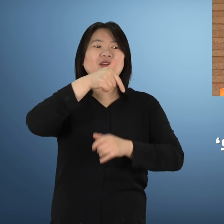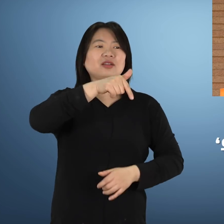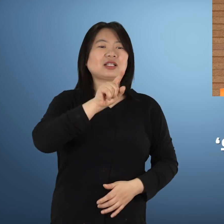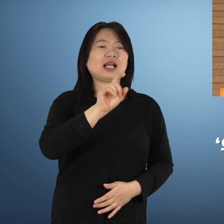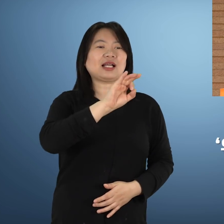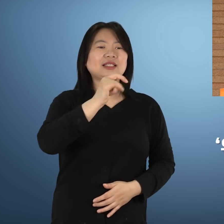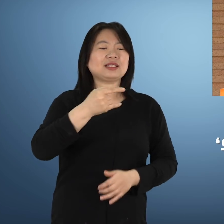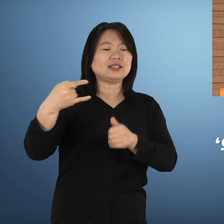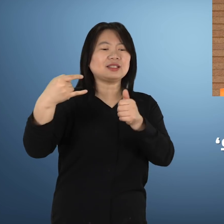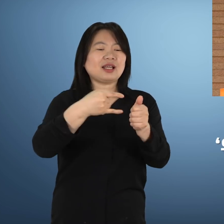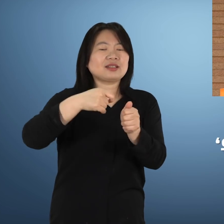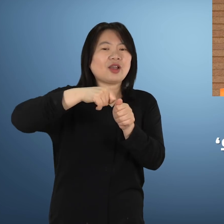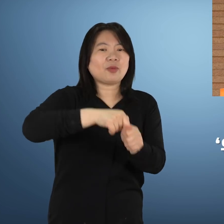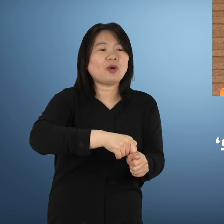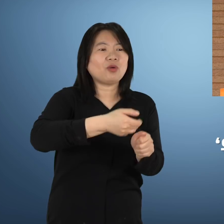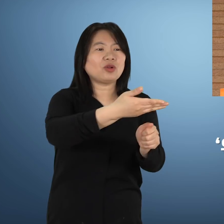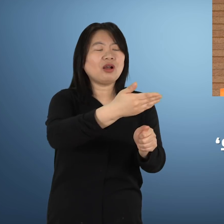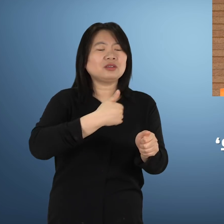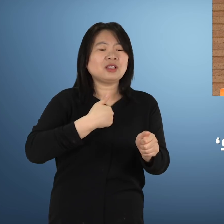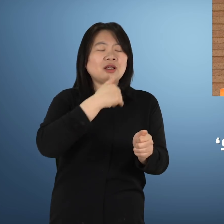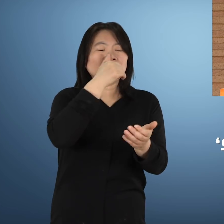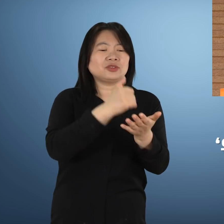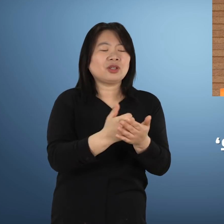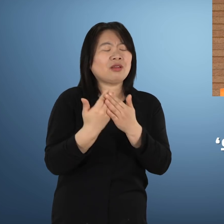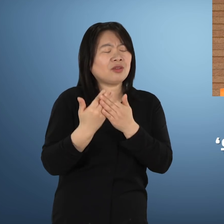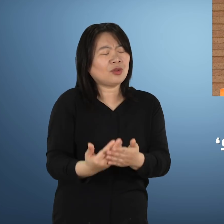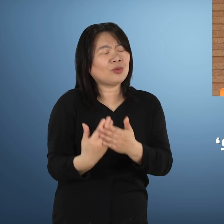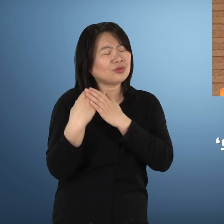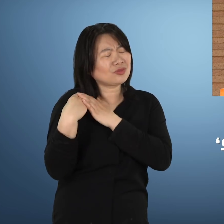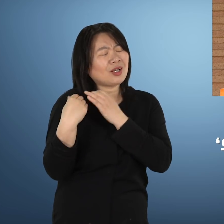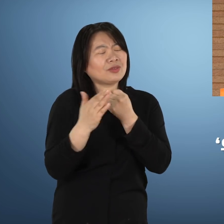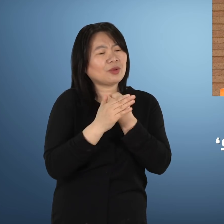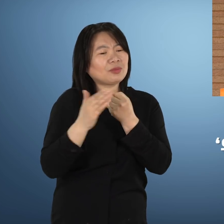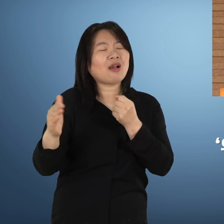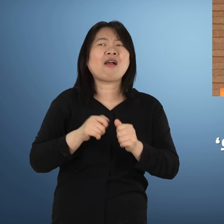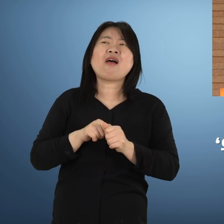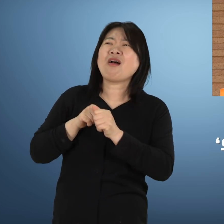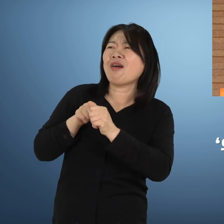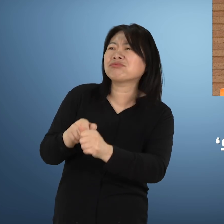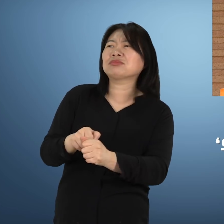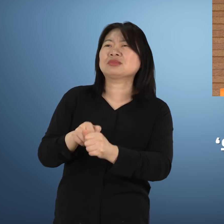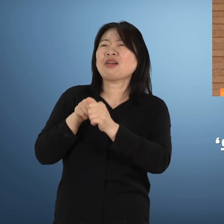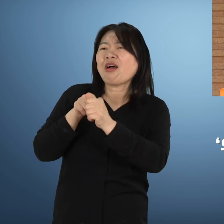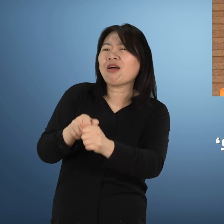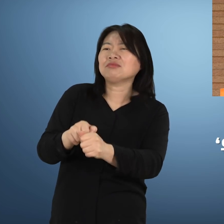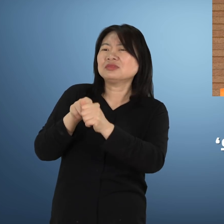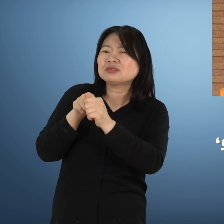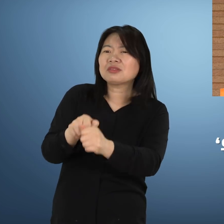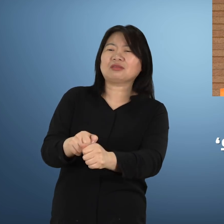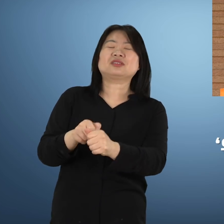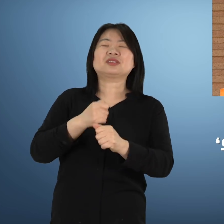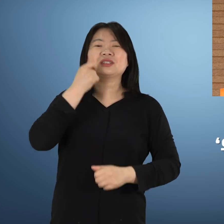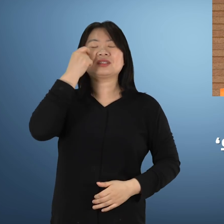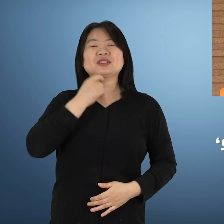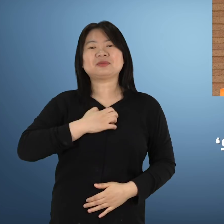가하니까 내 죄가가 너무 중하오니 그 억지를 부리죠. 억지스러운